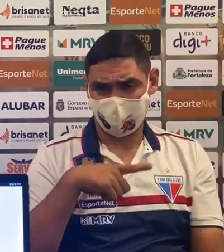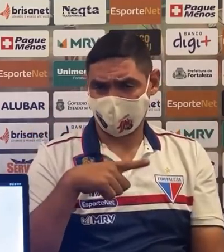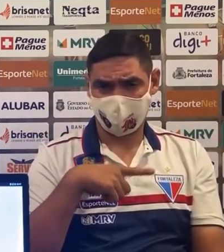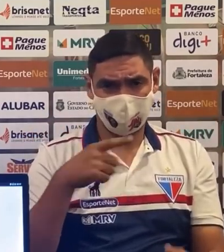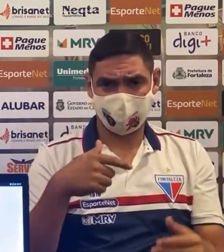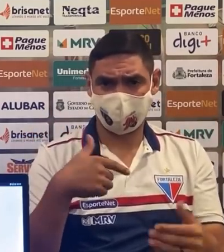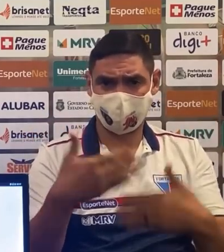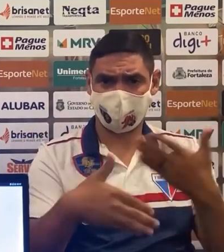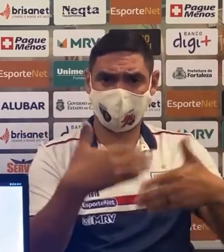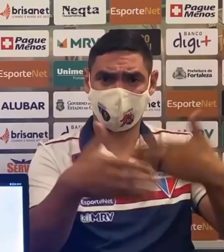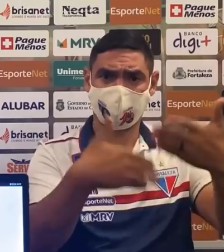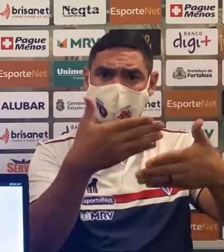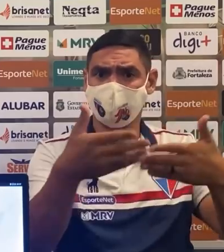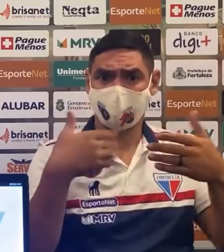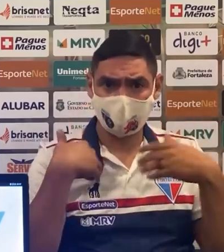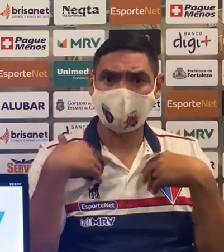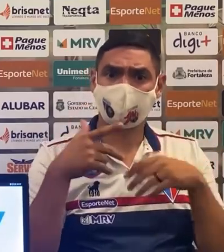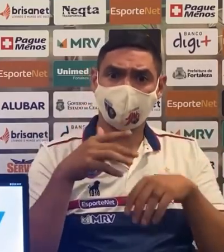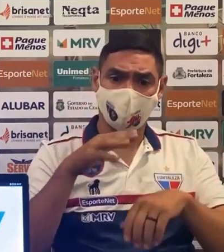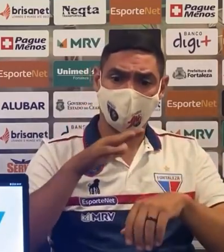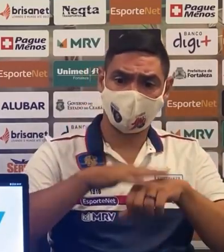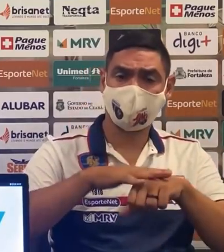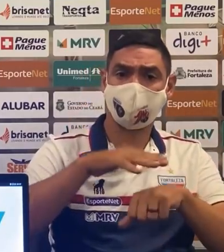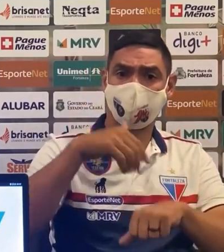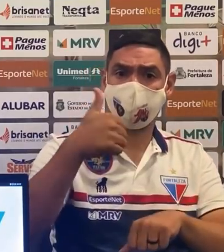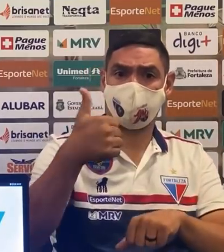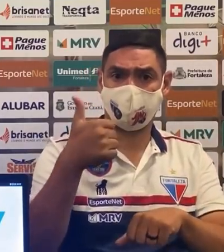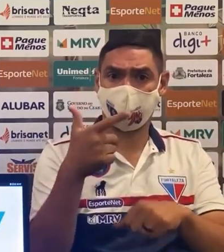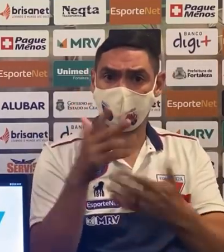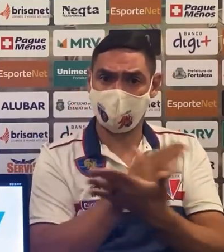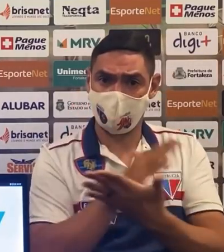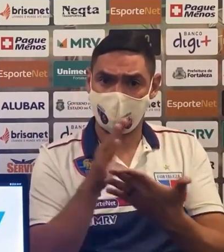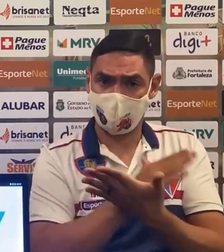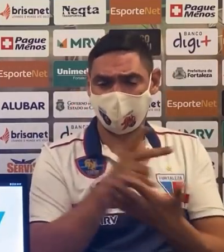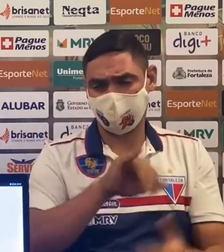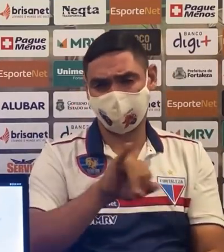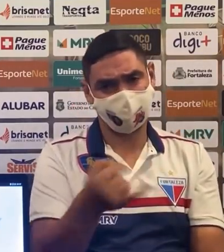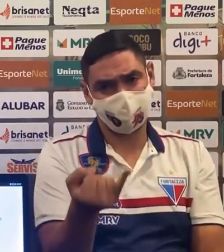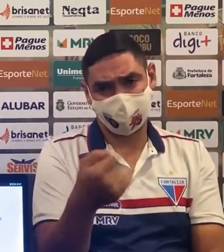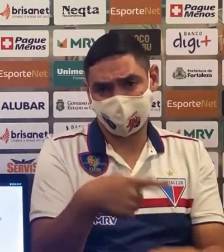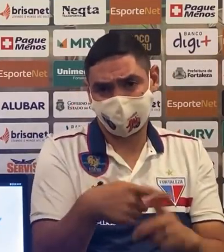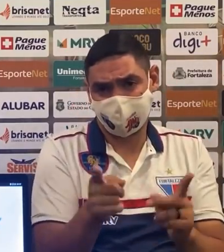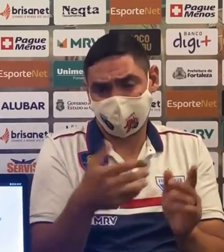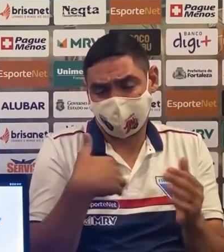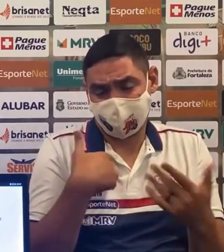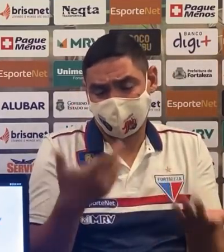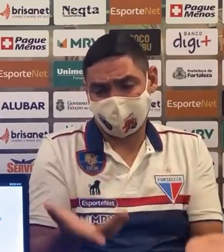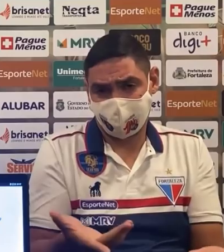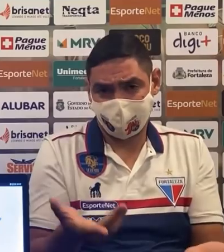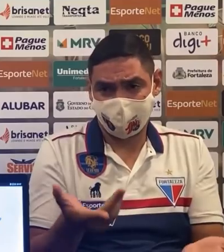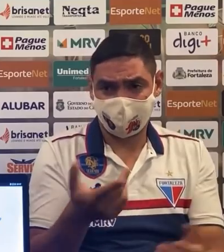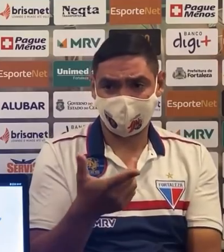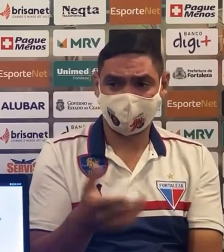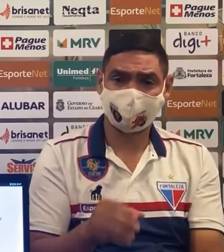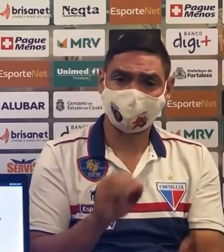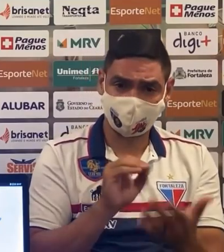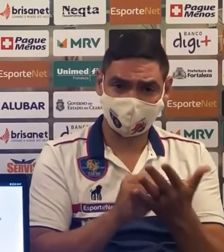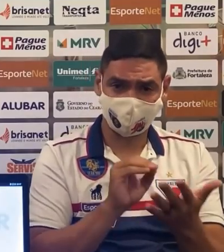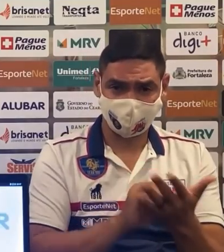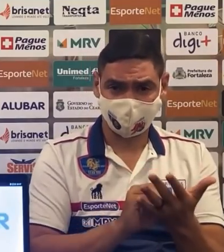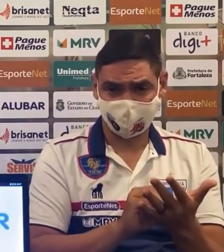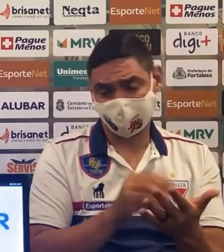a gente até cresceu no jogo, melhorou muito, criou algumas oportunidades, mas fomos mais uma vez pouco eficientes